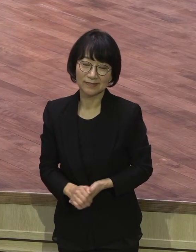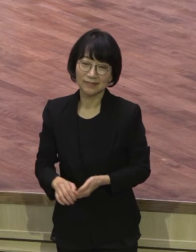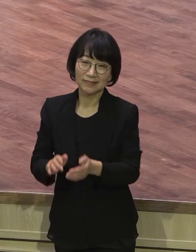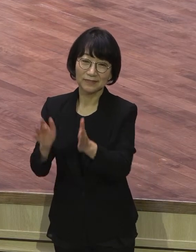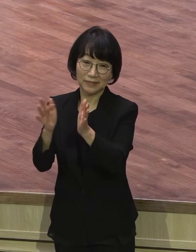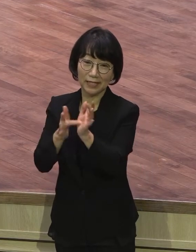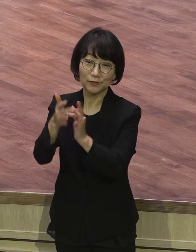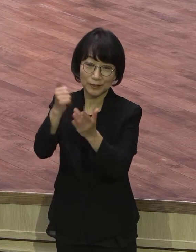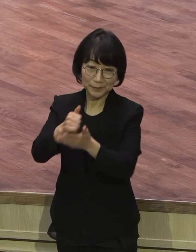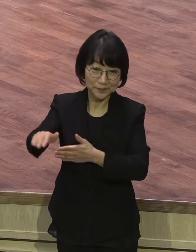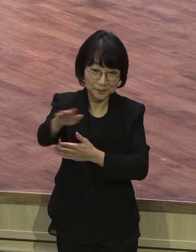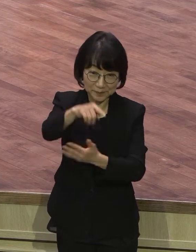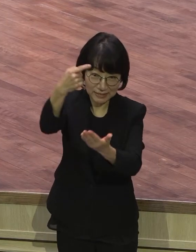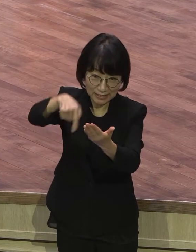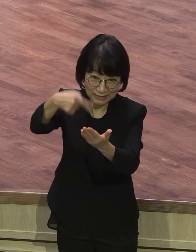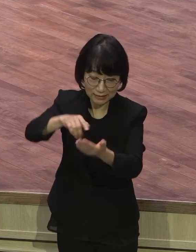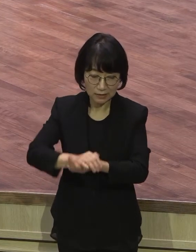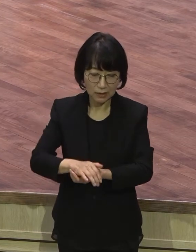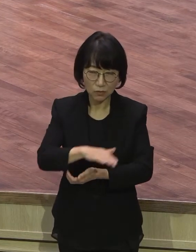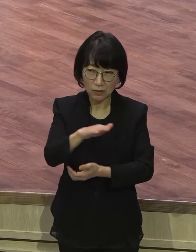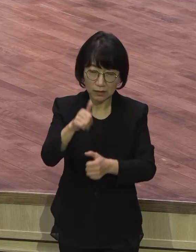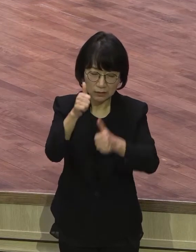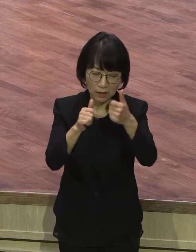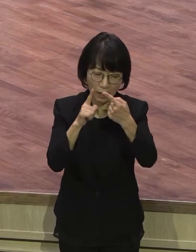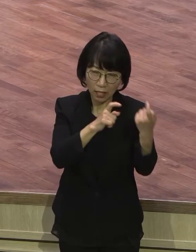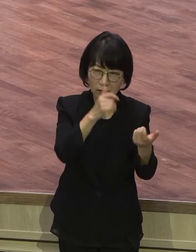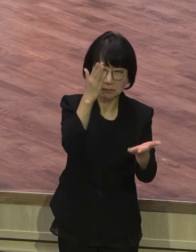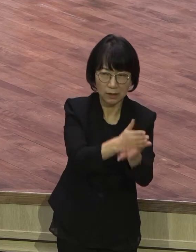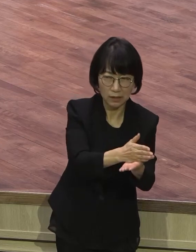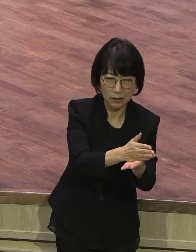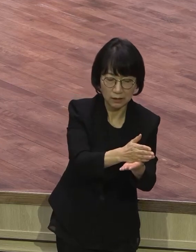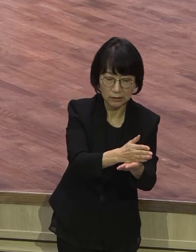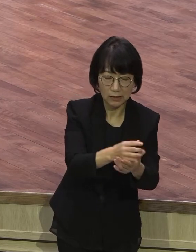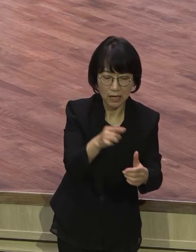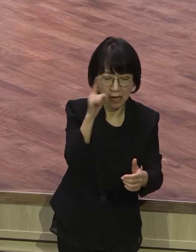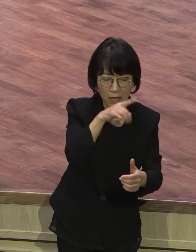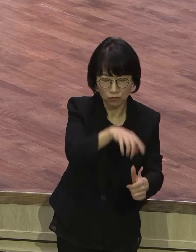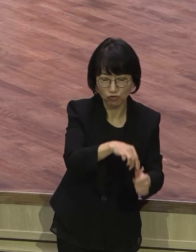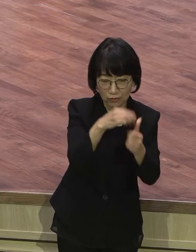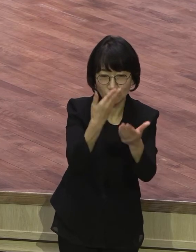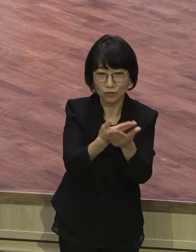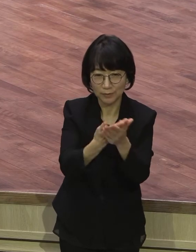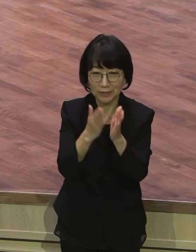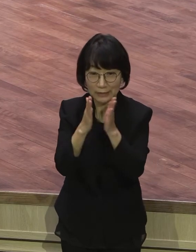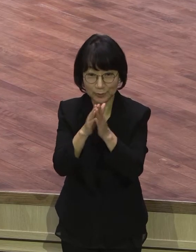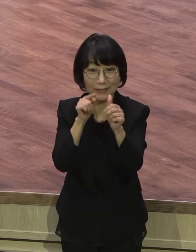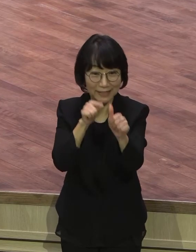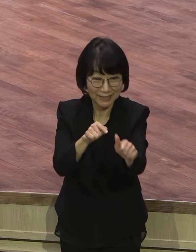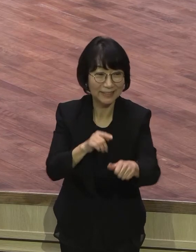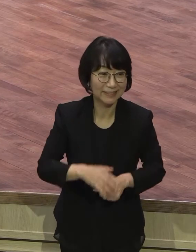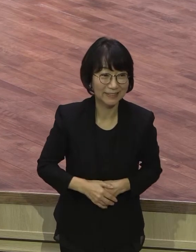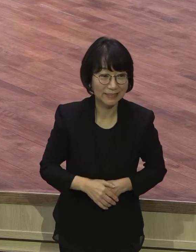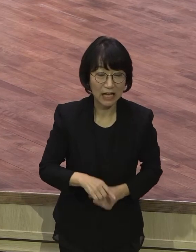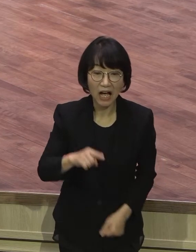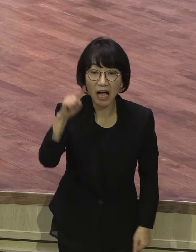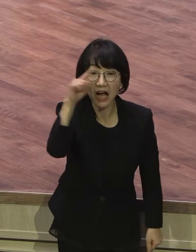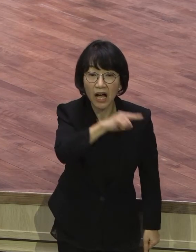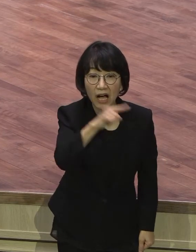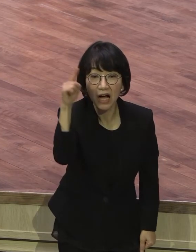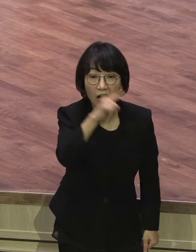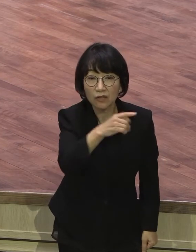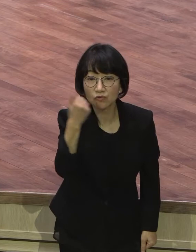시험에 들게 하지 마옵시고 다만 악에서 구하옵소서라고 그렇게 기도하라고 말씀하시는데 여기서 악의